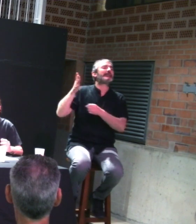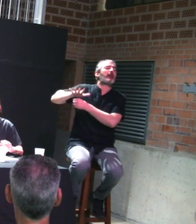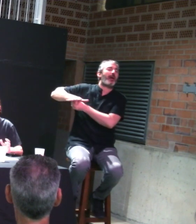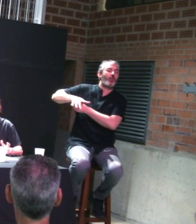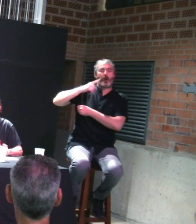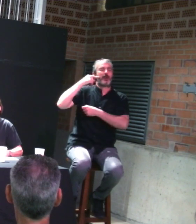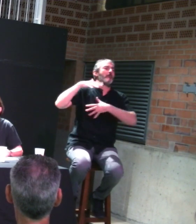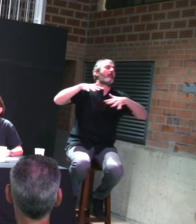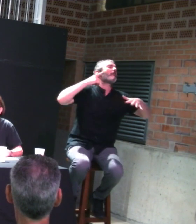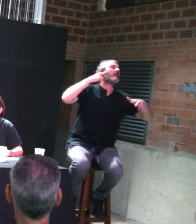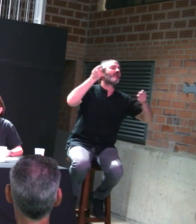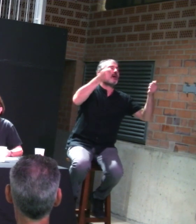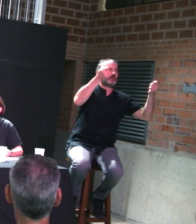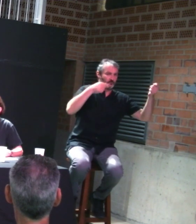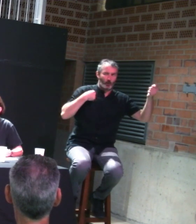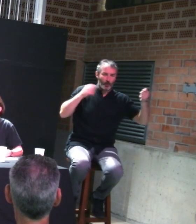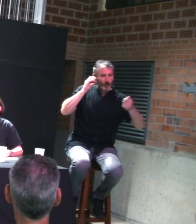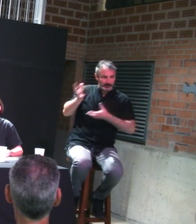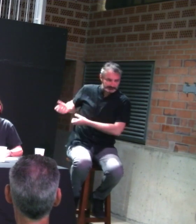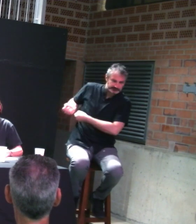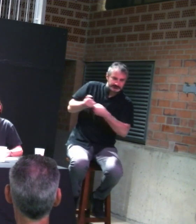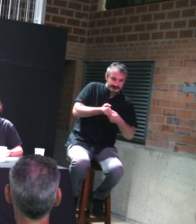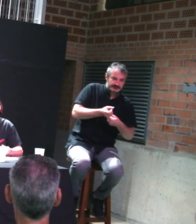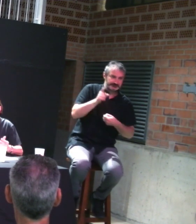un poco. En lo que os quiero comentar,